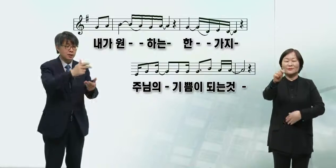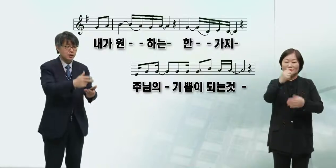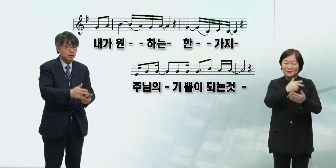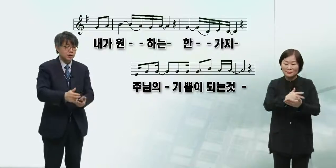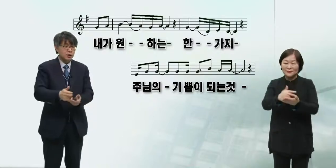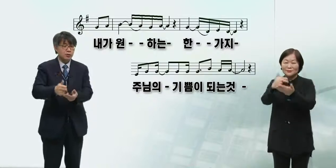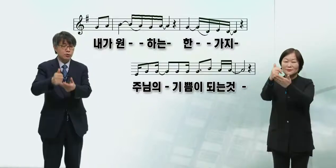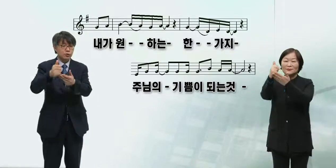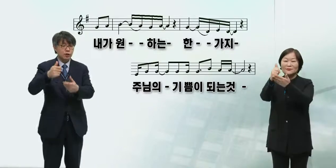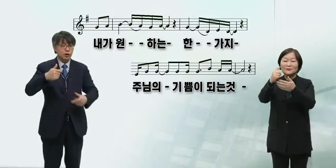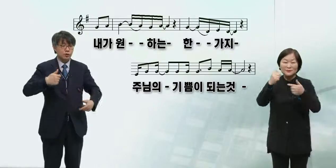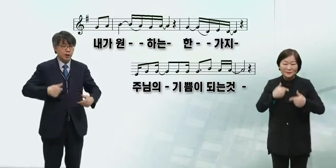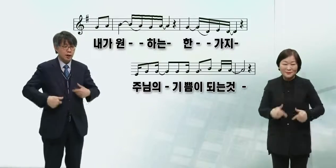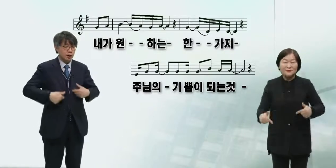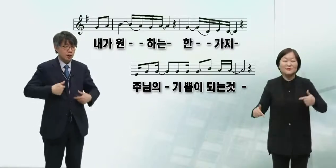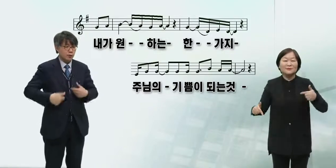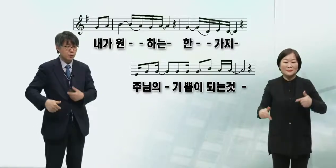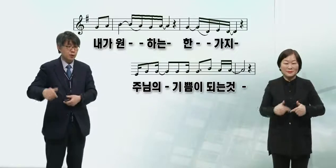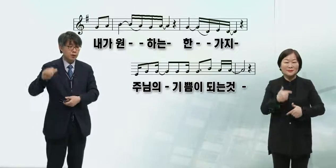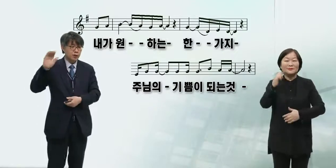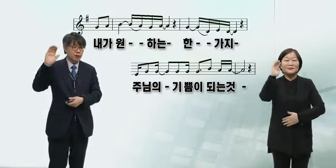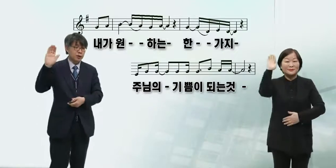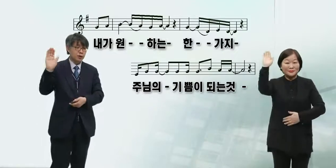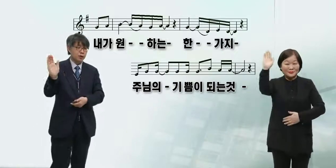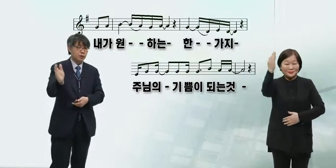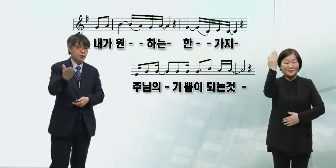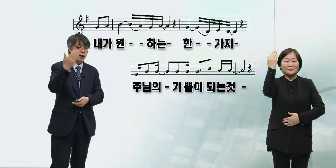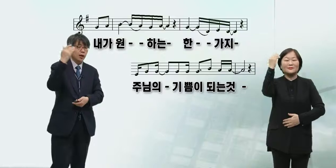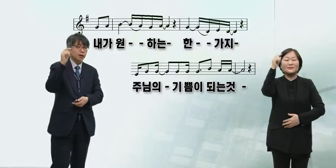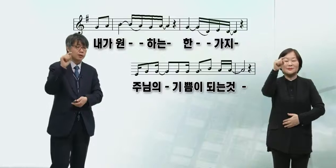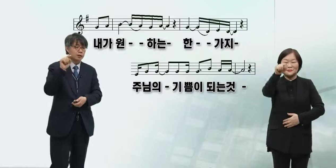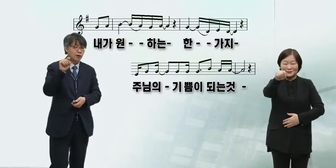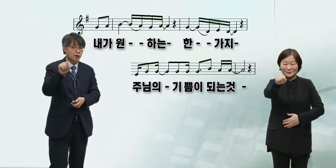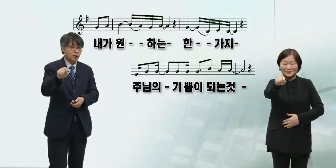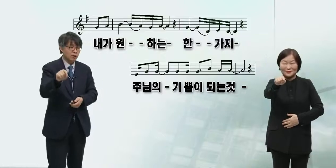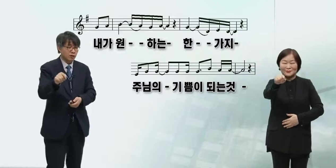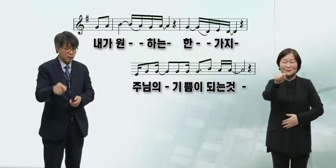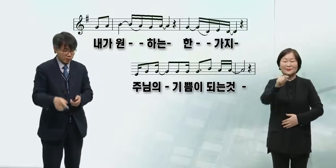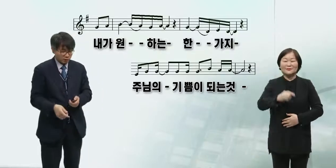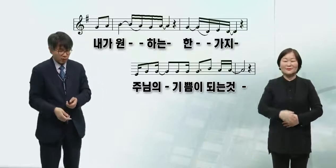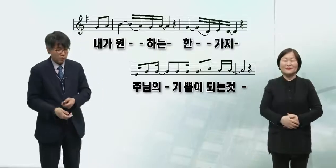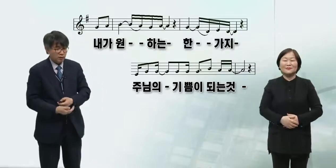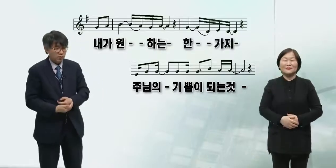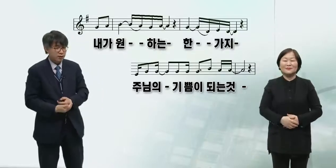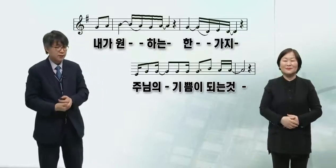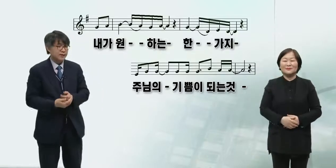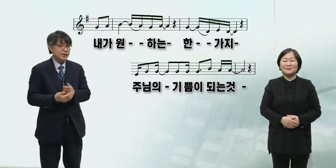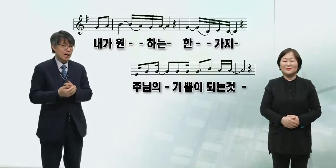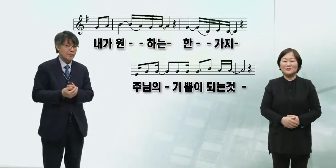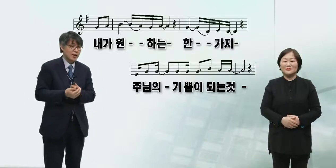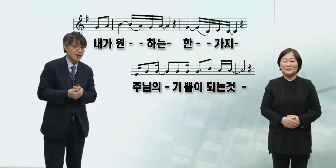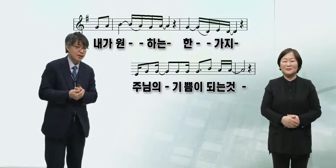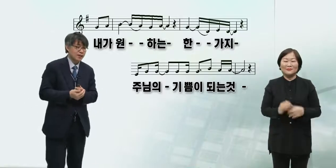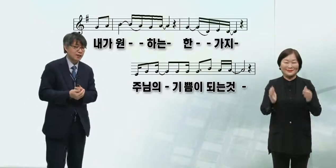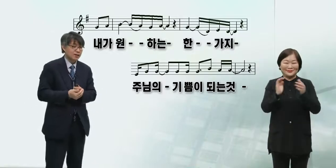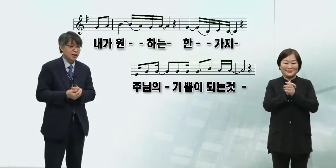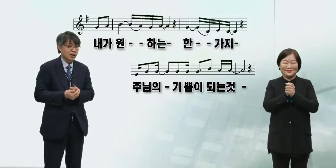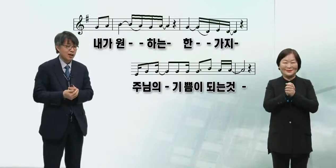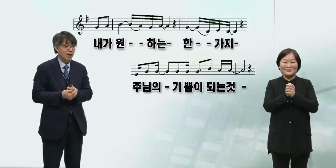가지, 주님의 기쁨이 되는 것. 아멘. 자,